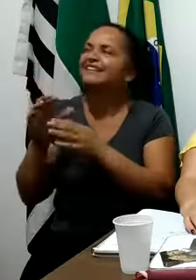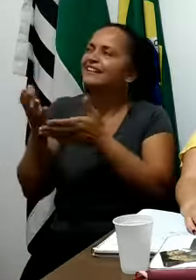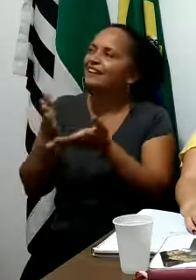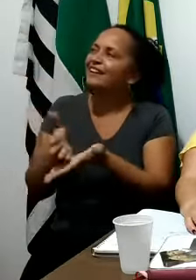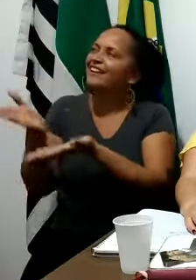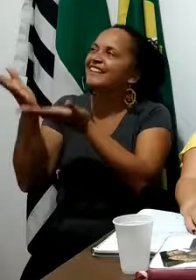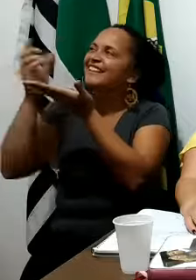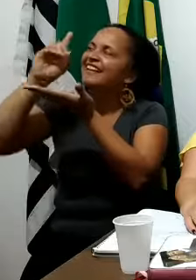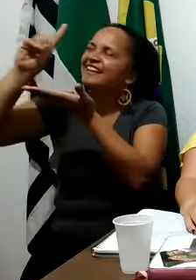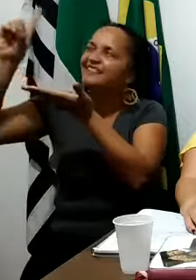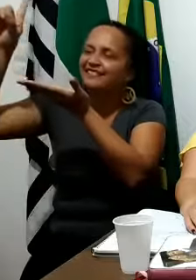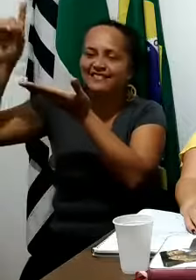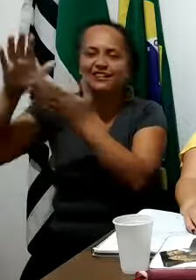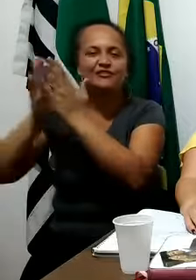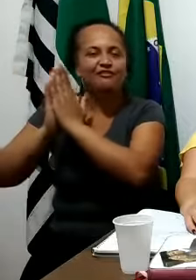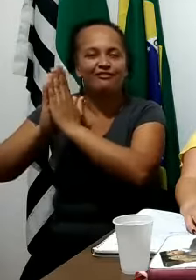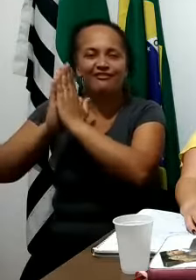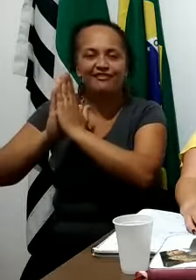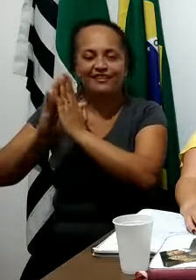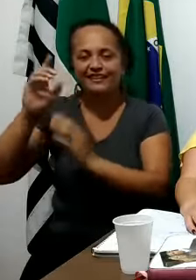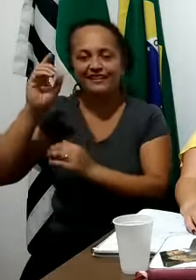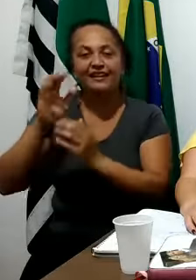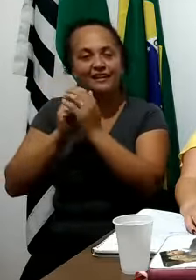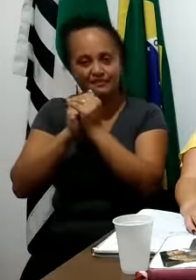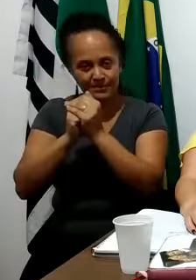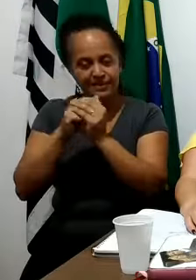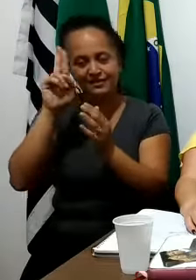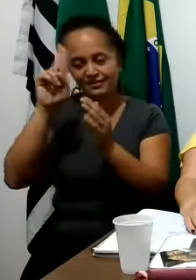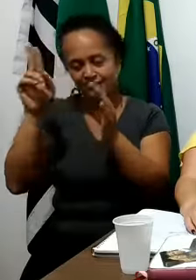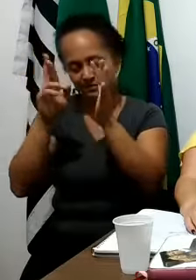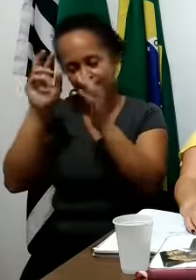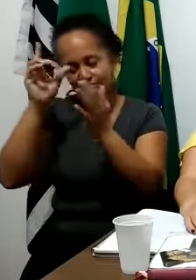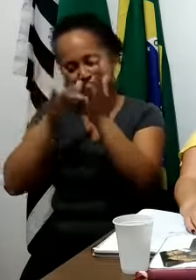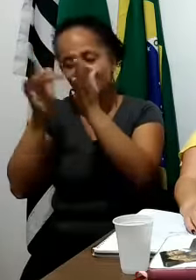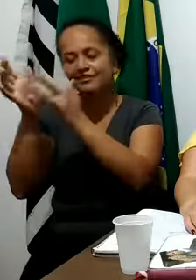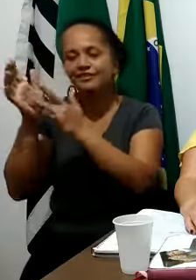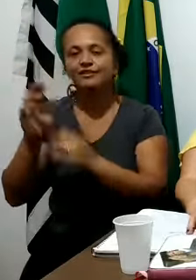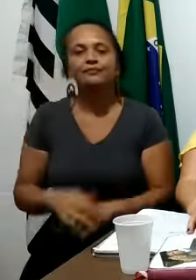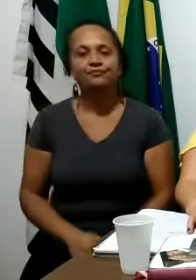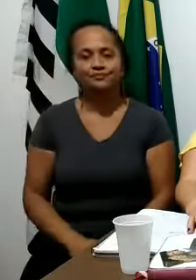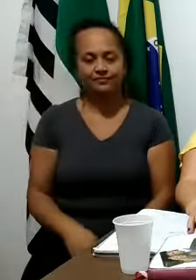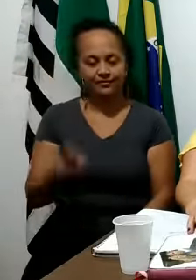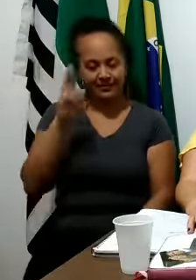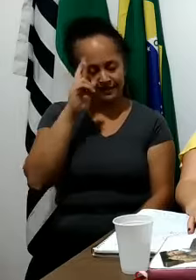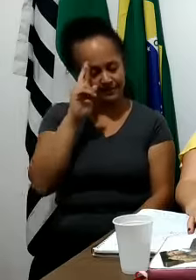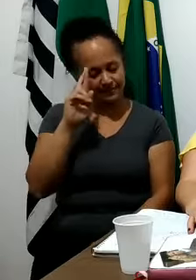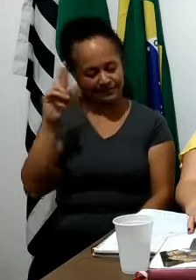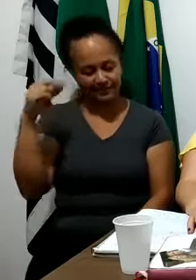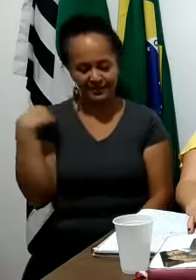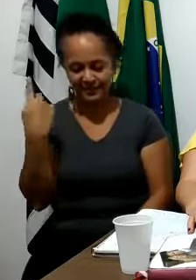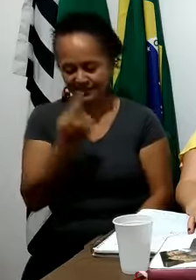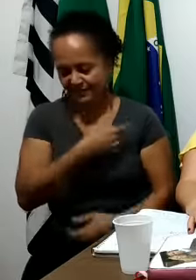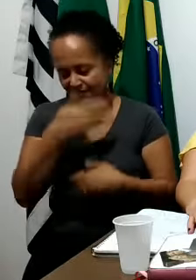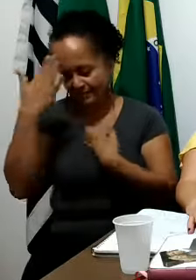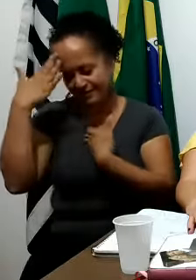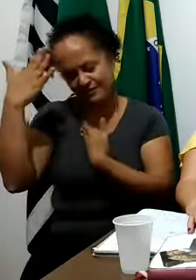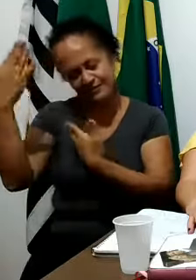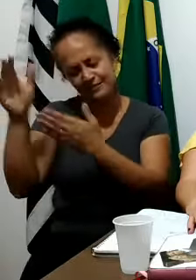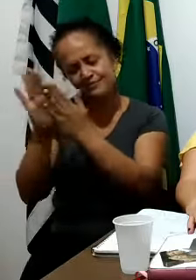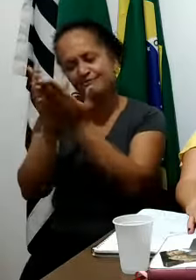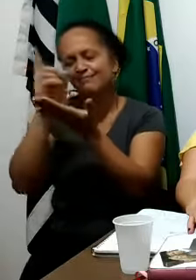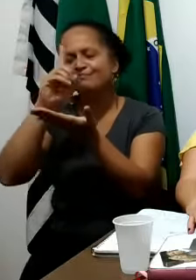você recebeu, irmãos. Amém? Amém? Em nome de Jesus. Amém. Senhor, nós te agradecemos nesta noite, Pai, por tua palavra. Amém. Senhor,